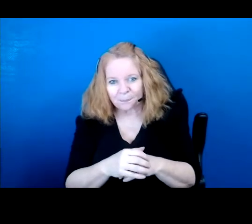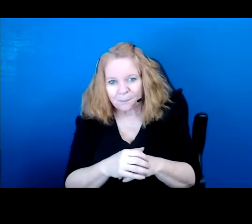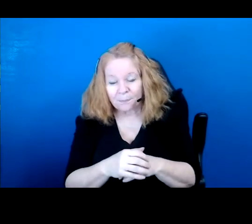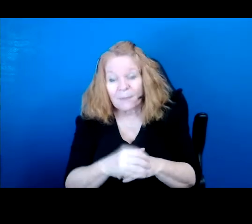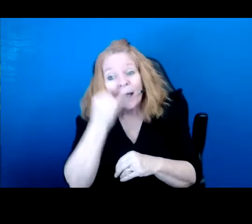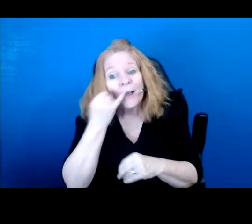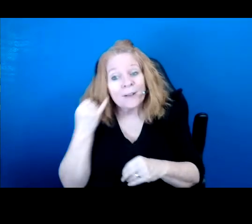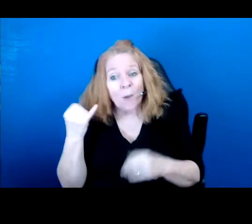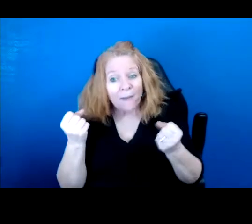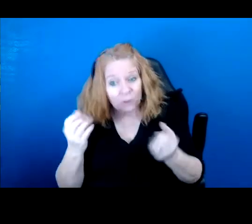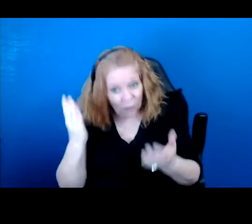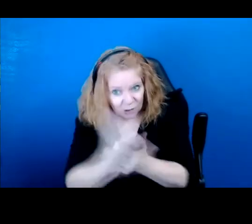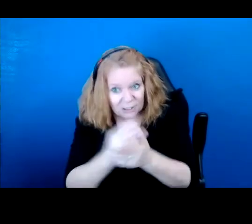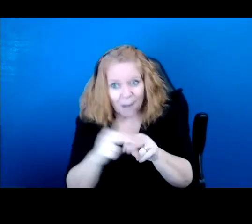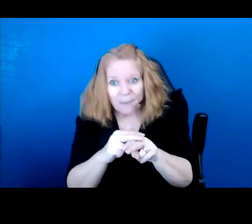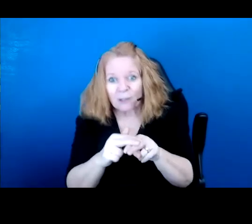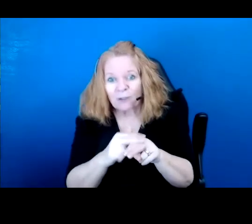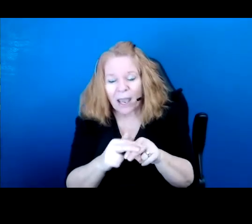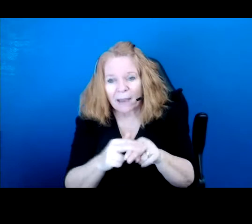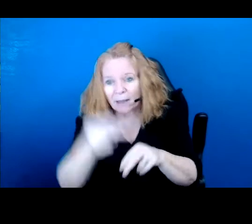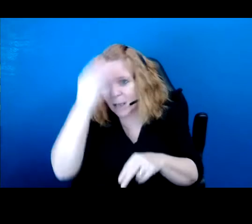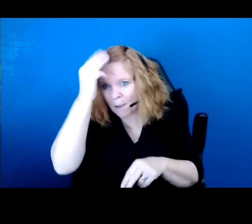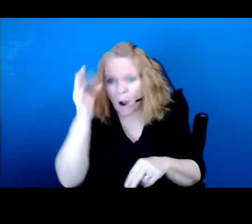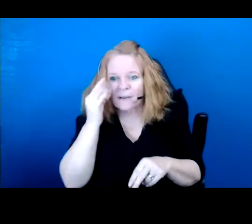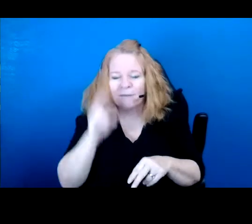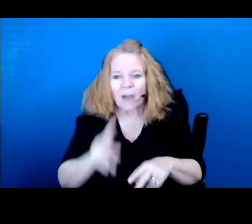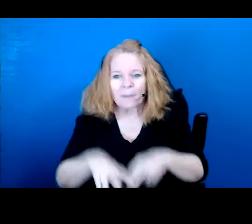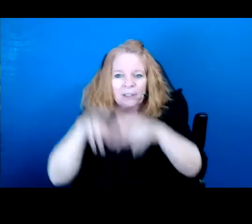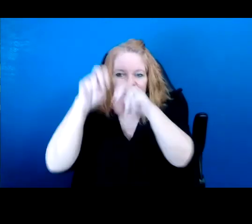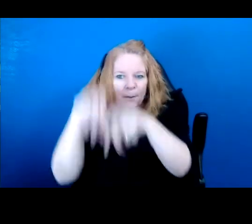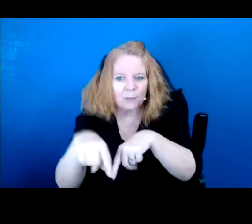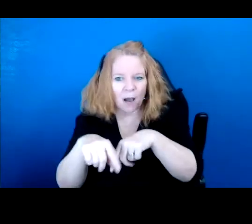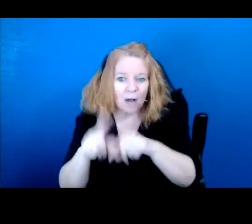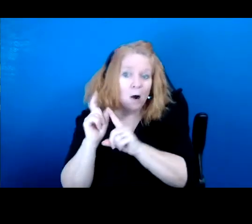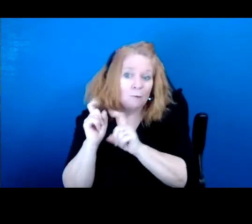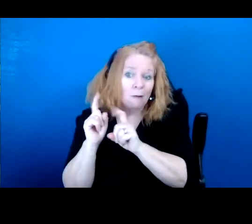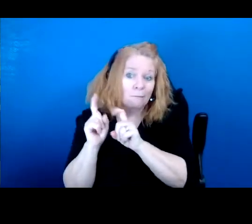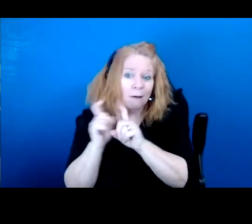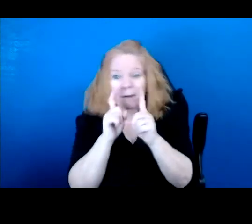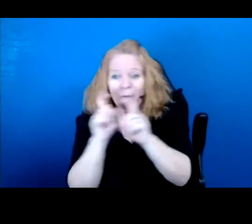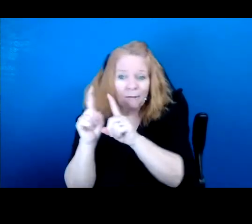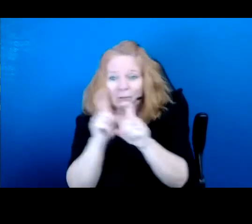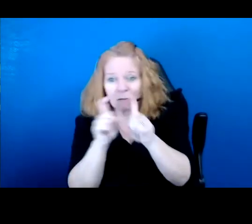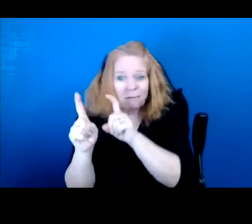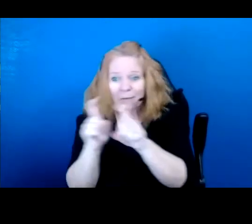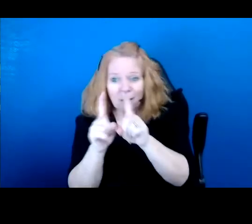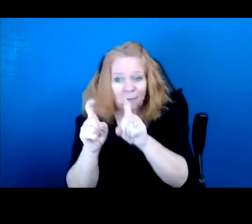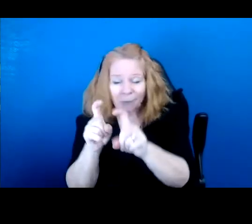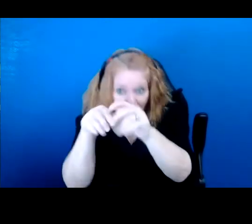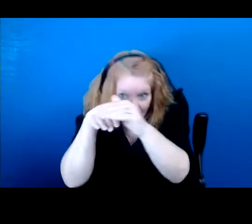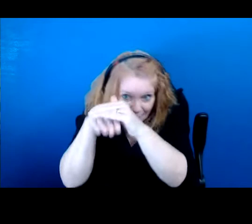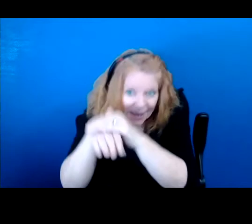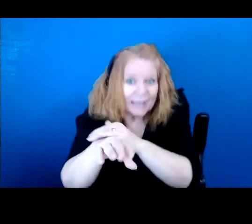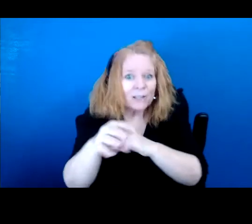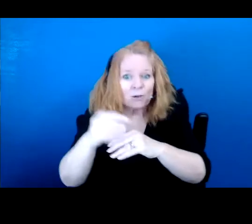señor mazapán marte soy van para el tren y martí corre corre